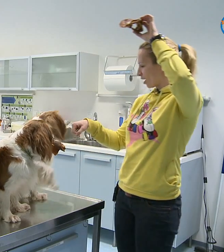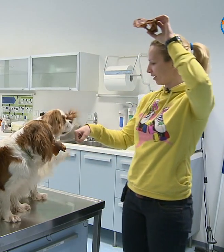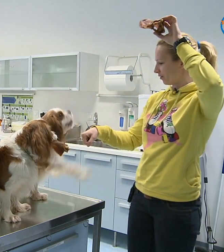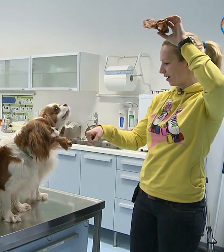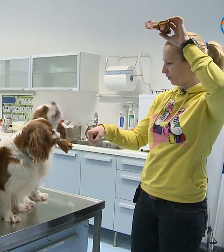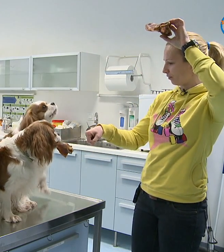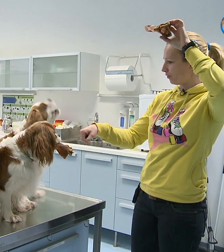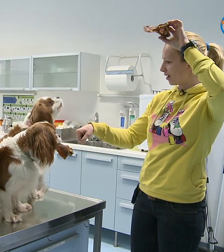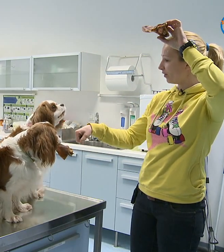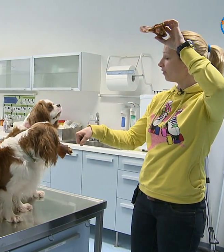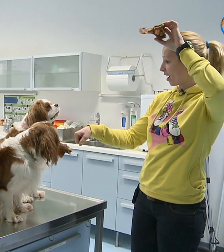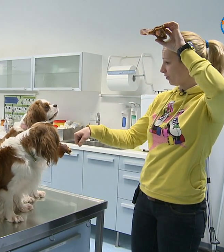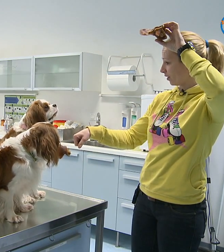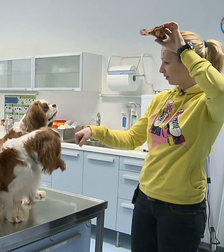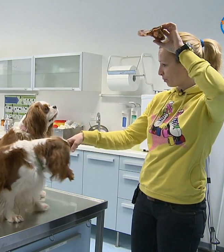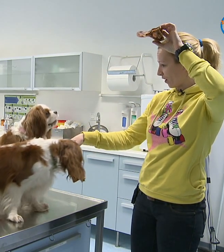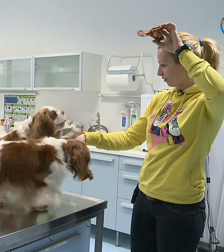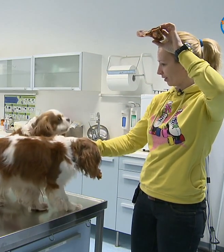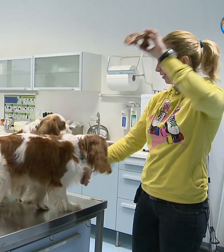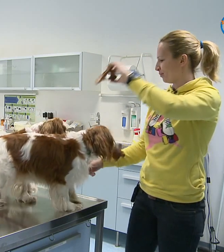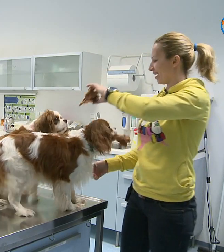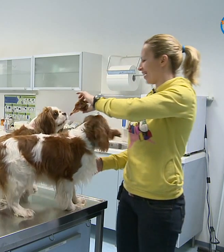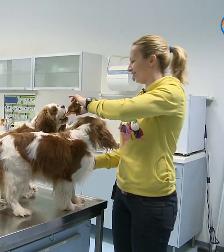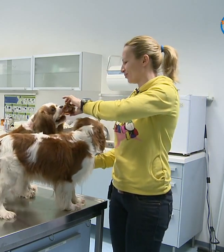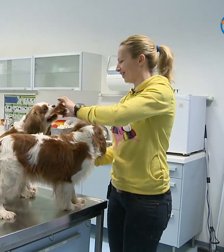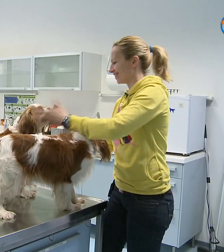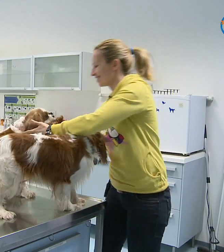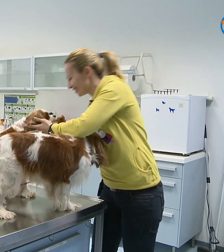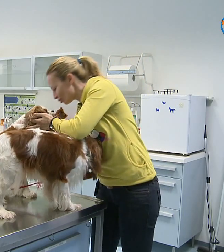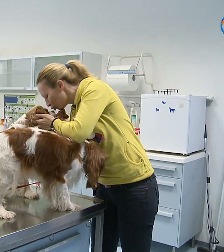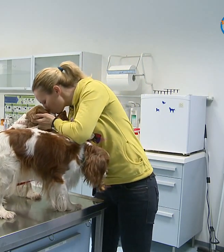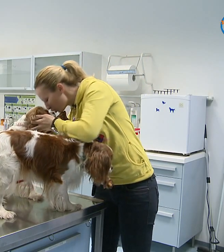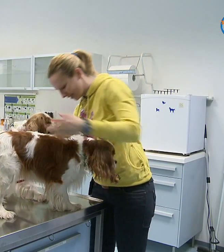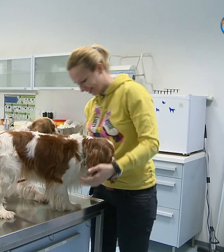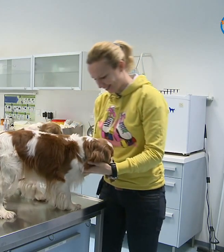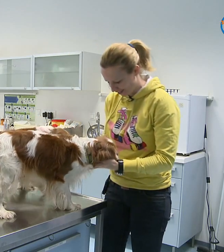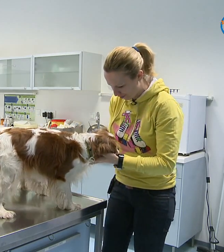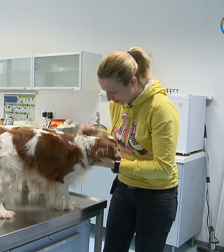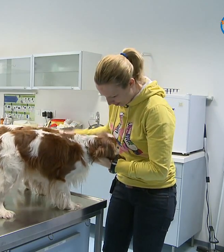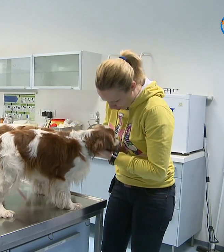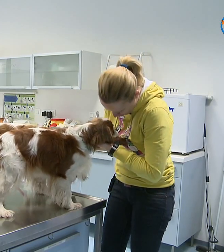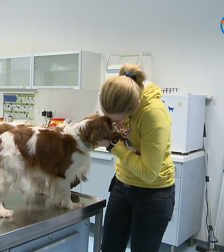Daj mi še enkrat. 5? Daj mi 5. Bravo, pridna.